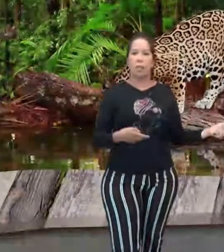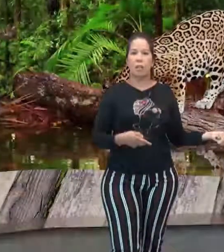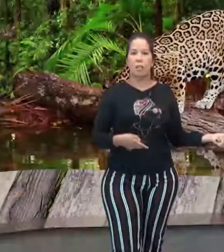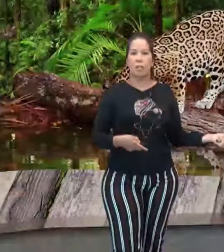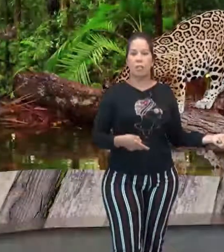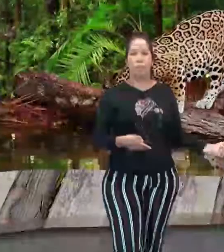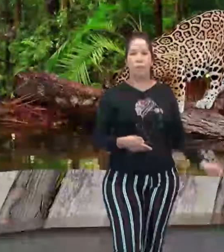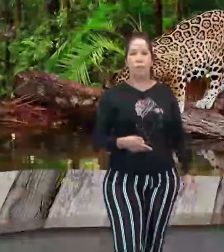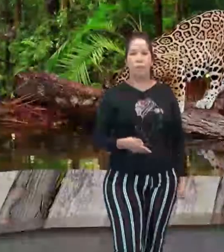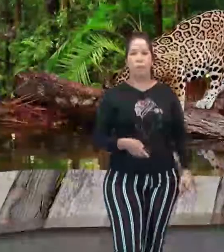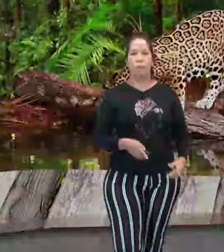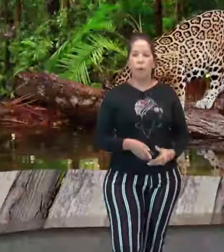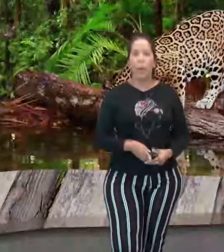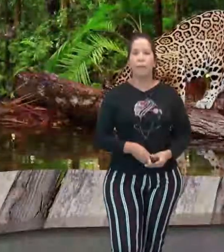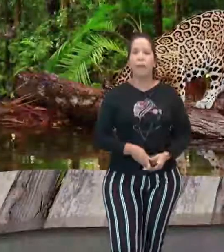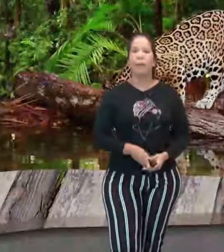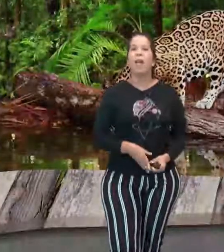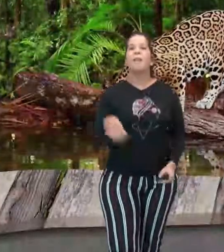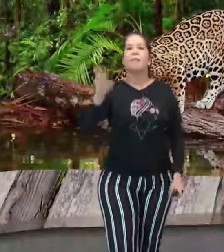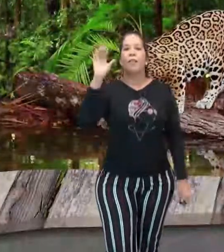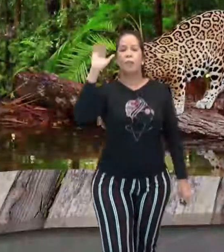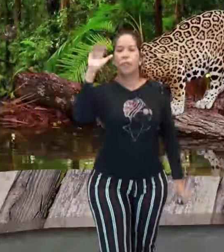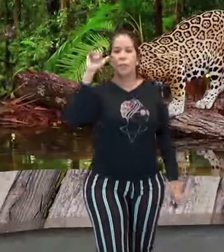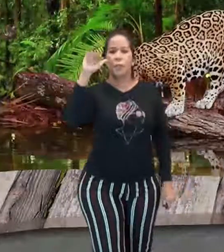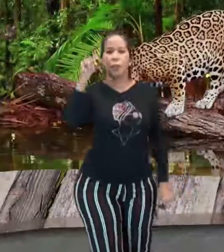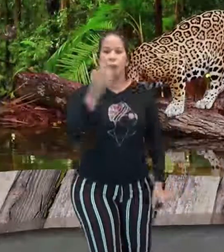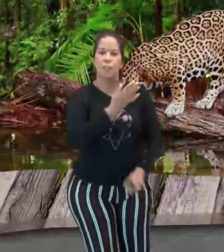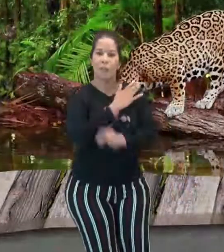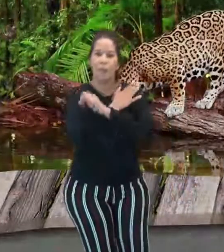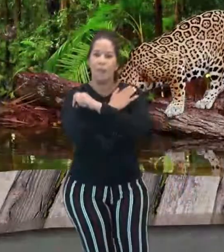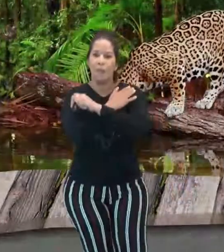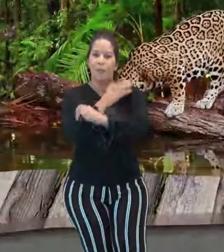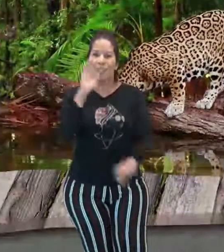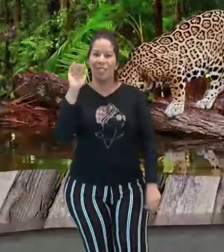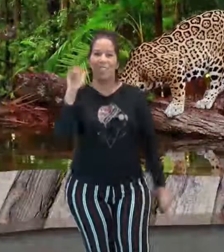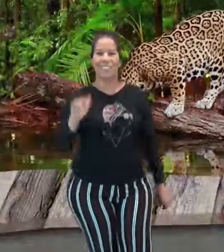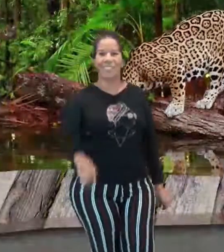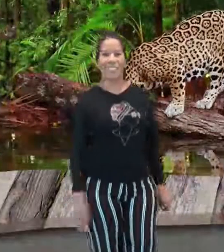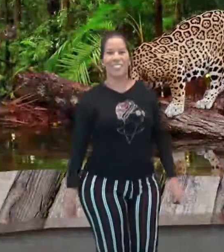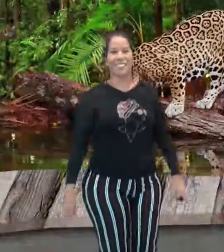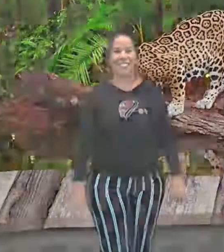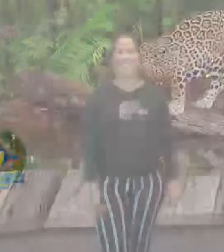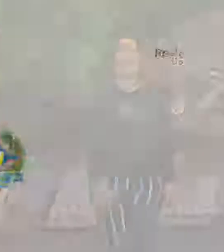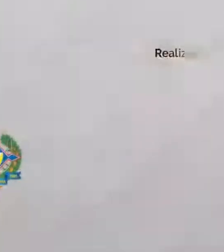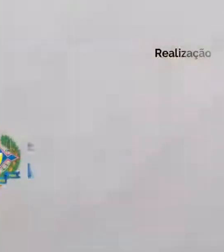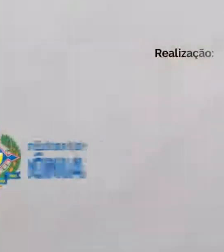aí nossa aulazinha de revisão, ok? Fique com Deus, forte abraço. Tchau, tchau.